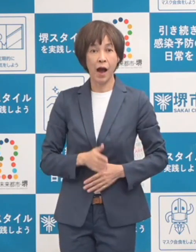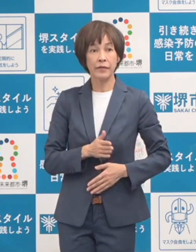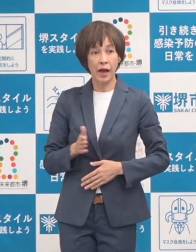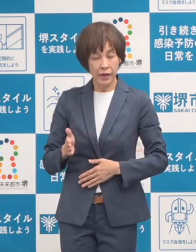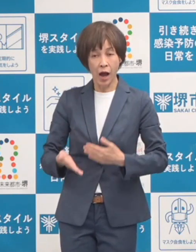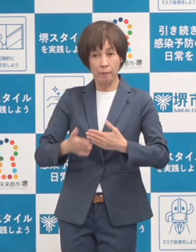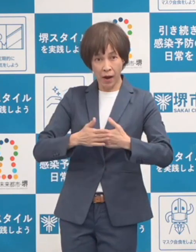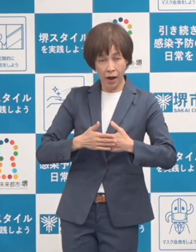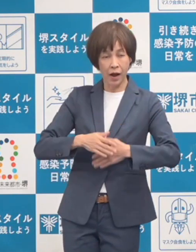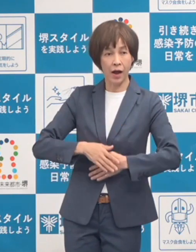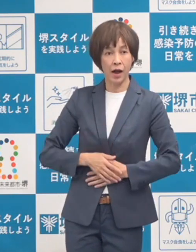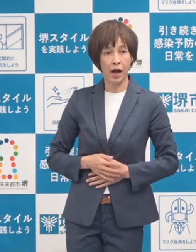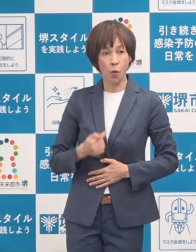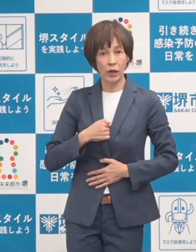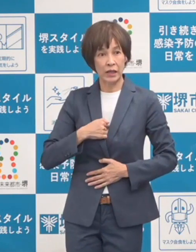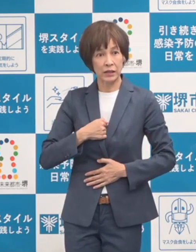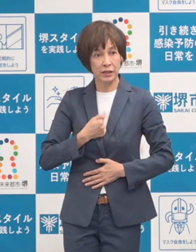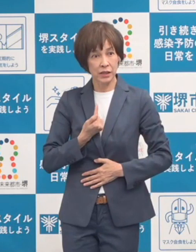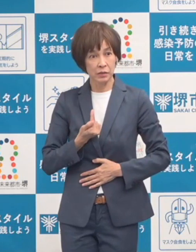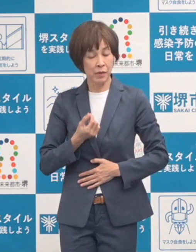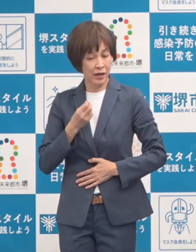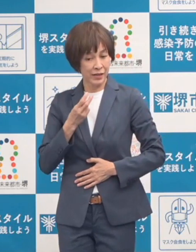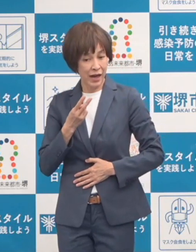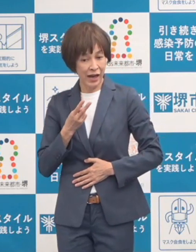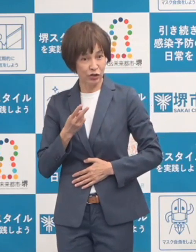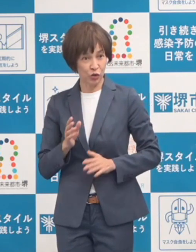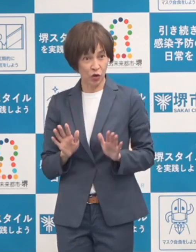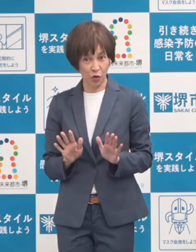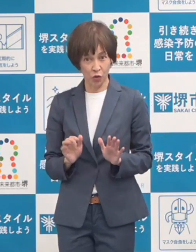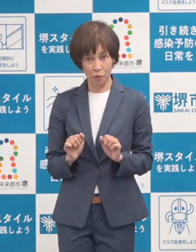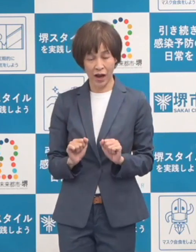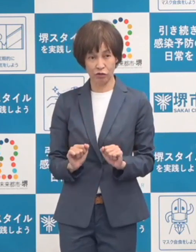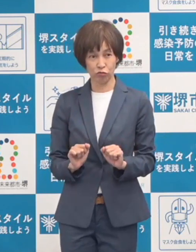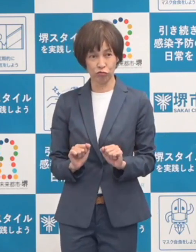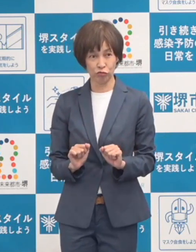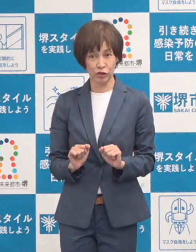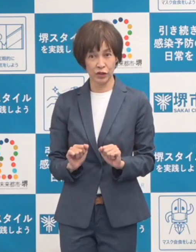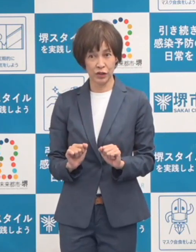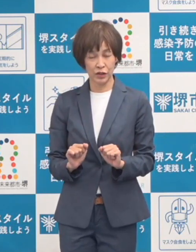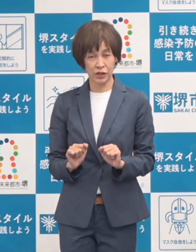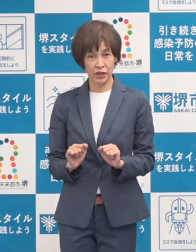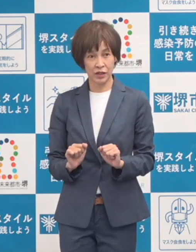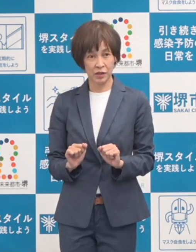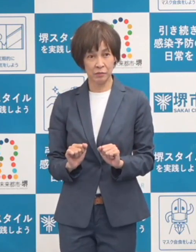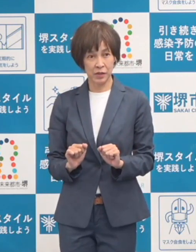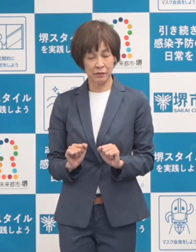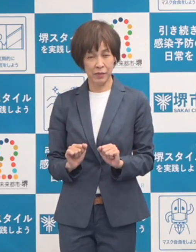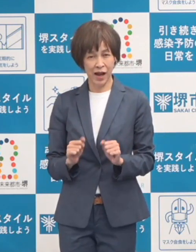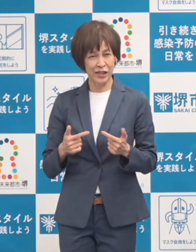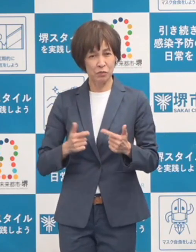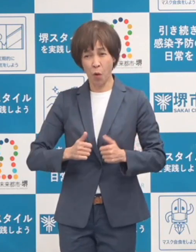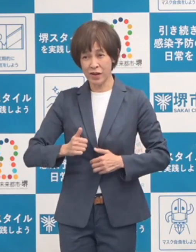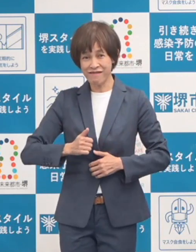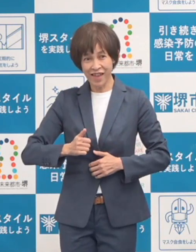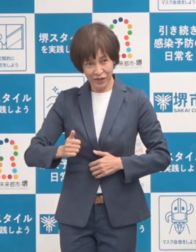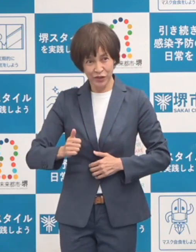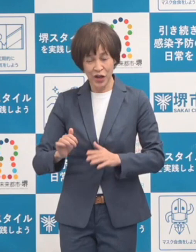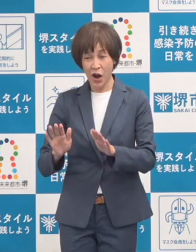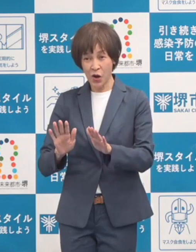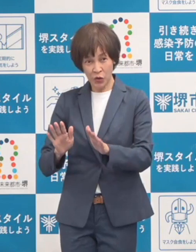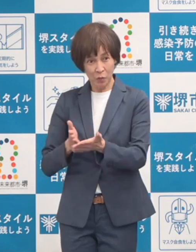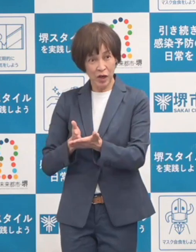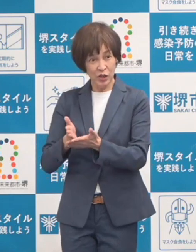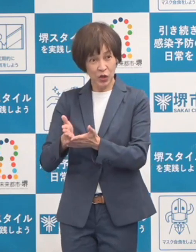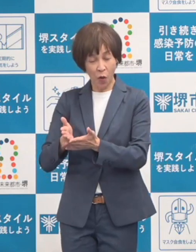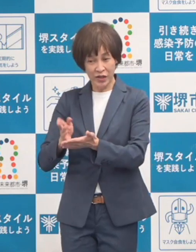自身も今2ヶ月ちょっとの子どもがいますが、おそらく皆さんかかりつけの小児科医さんを持っていらっしゃる方が